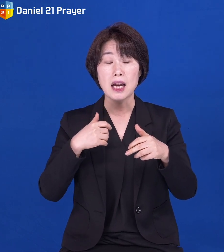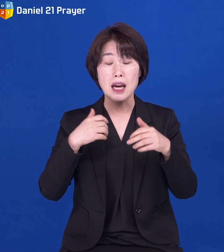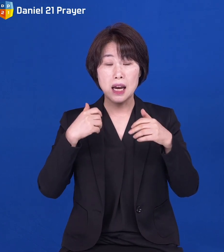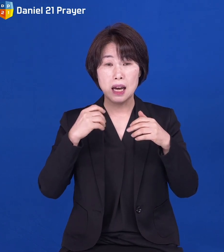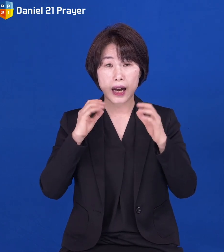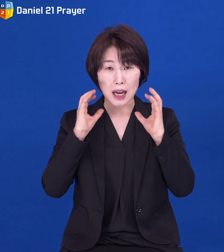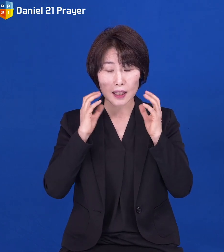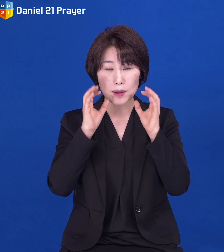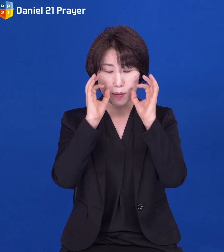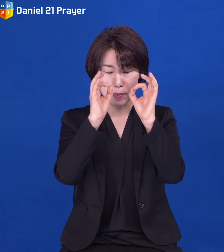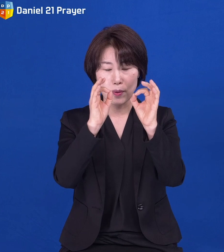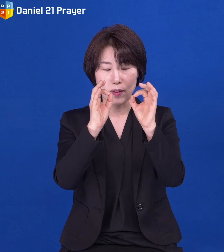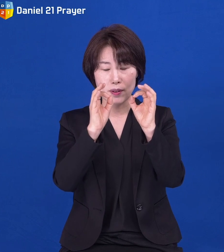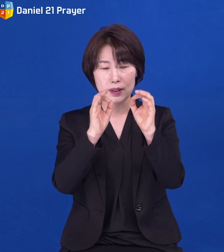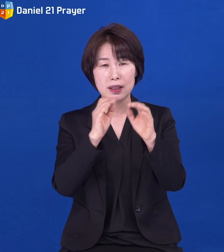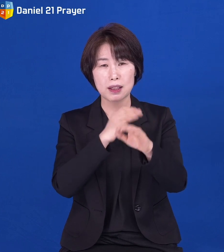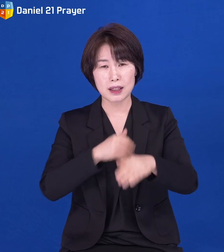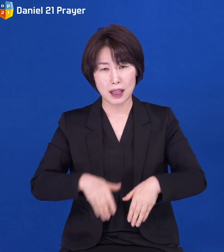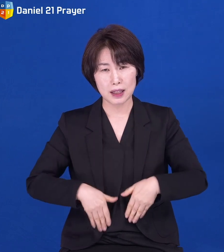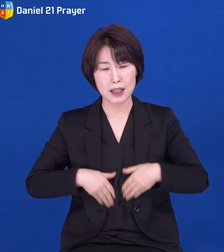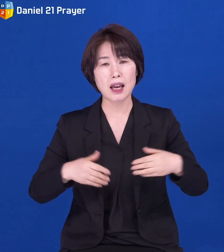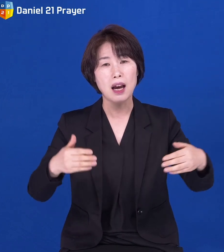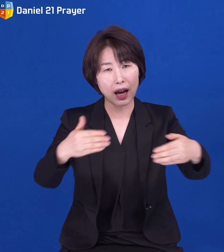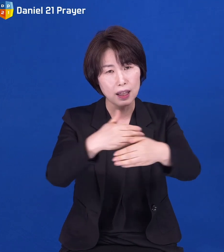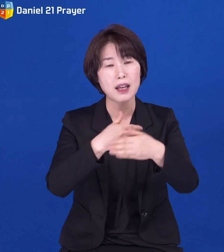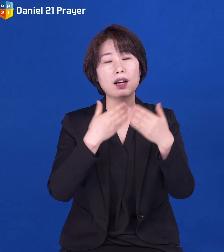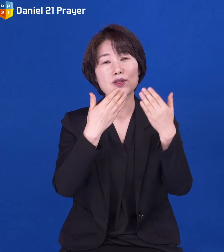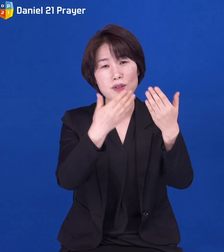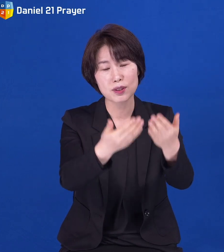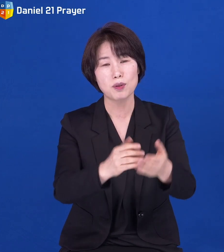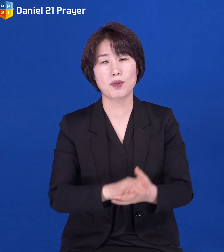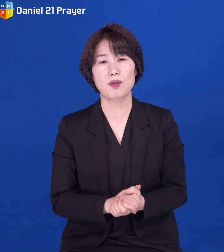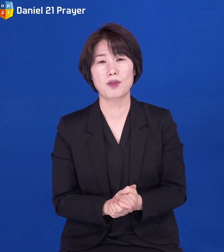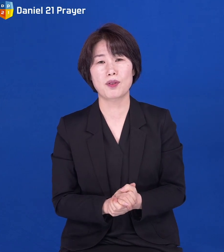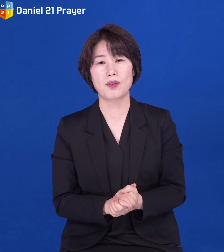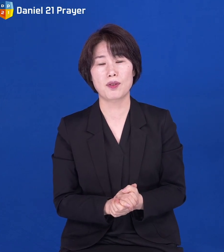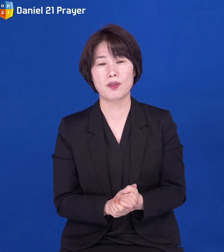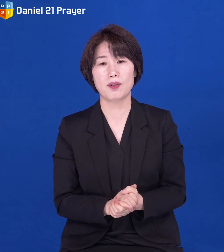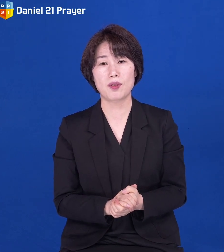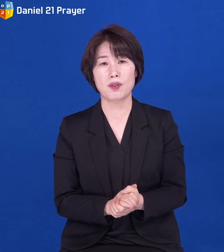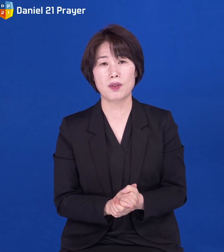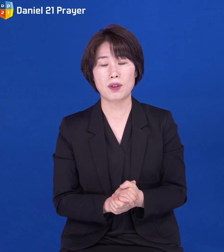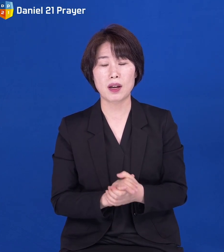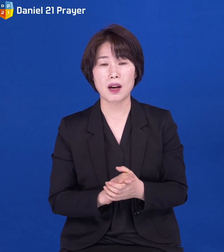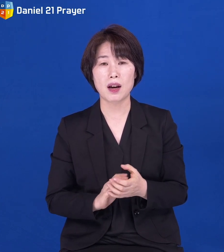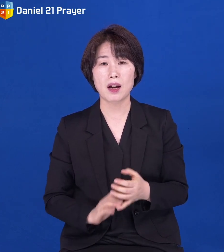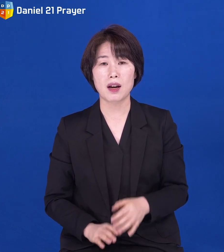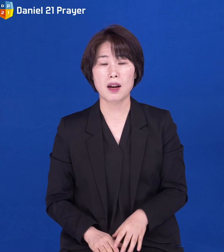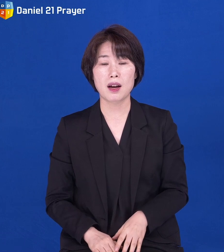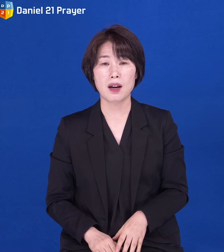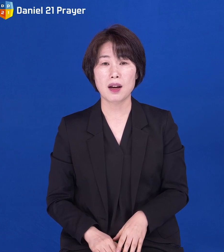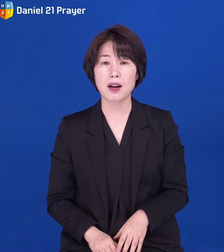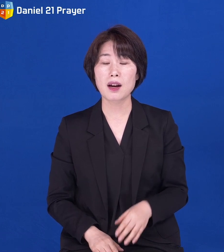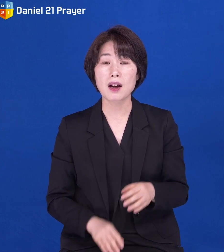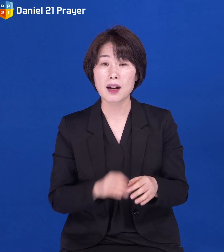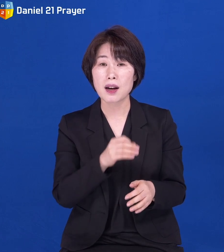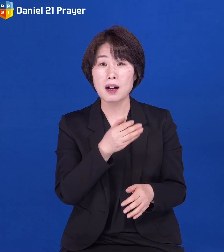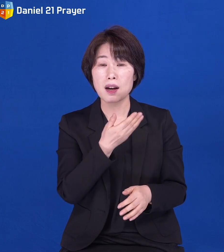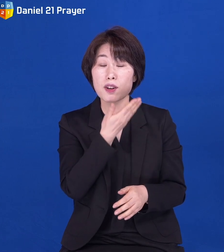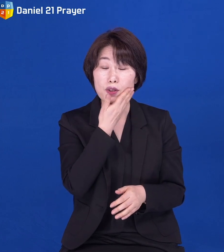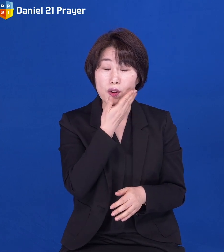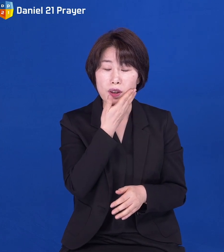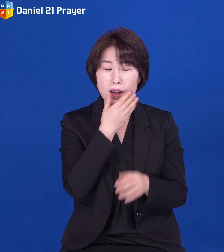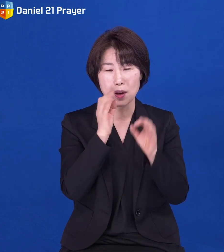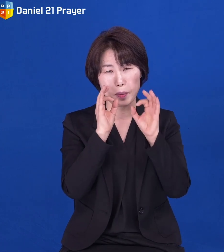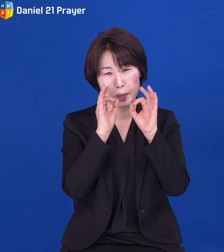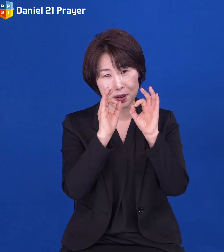안아주시고 사실 미니 같은 친구들이 잘 모르니까 막 하거든요. 근데 그거를 좀 귀엽게 받아주시고 하면 또 되게